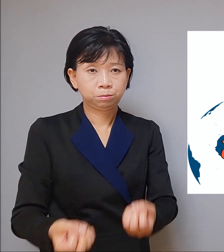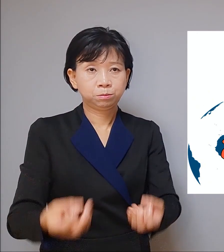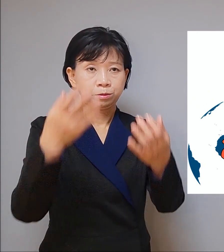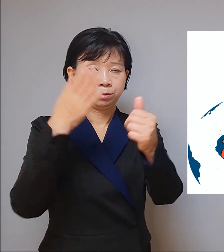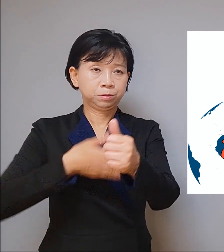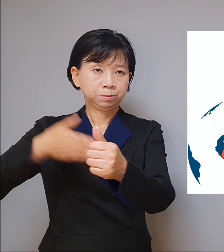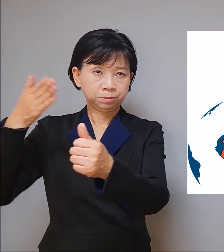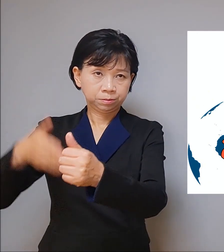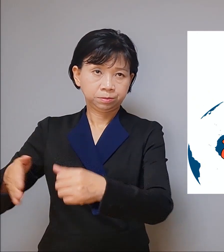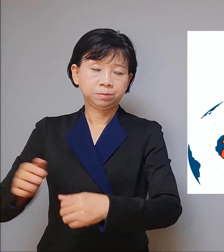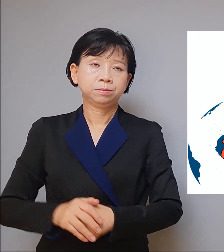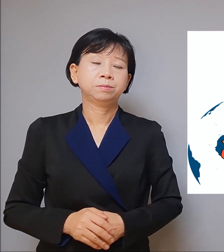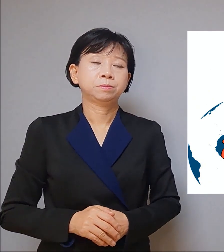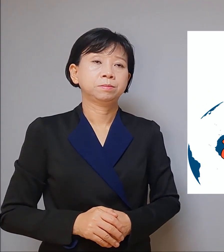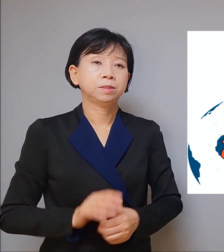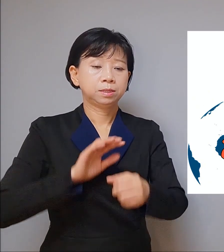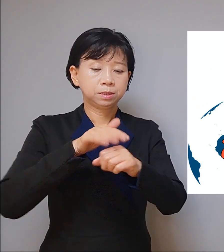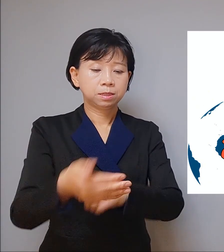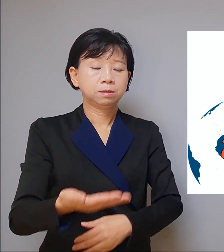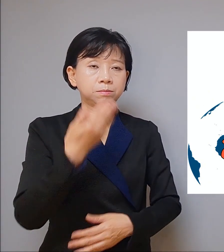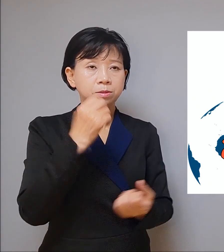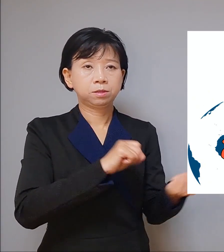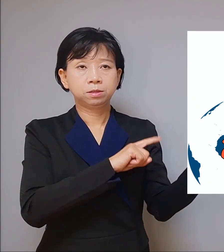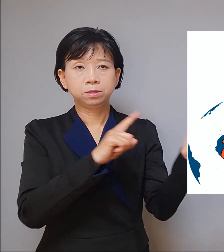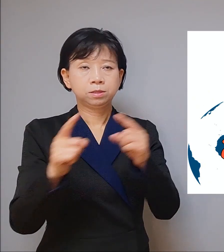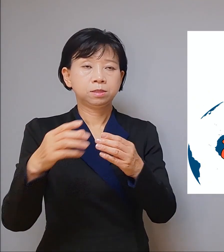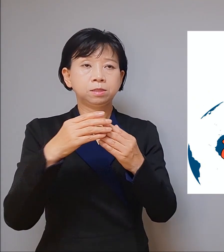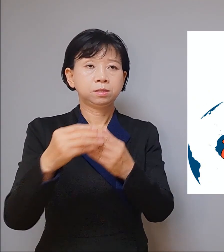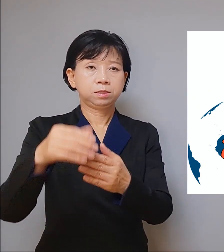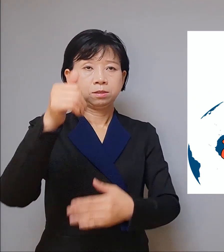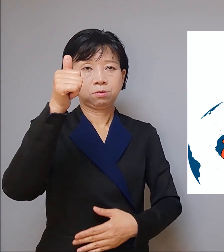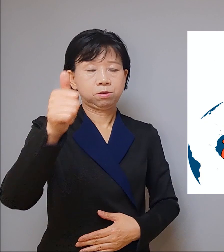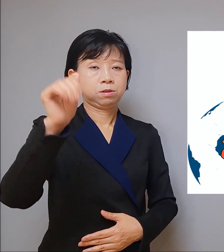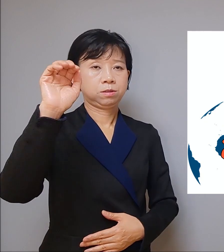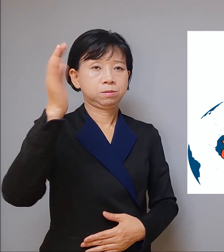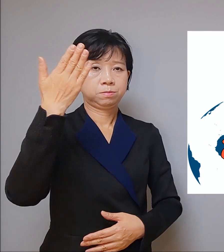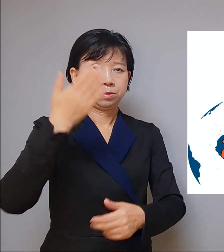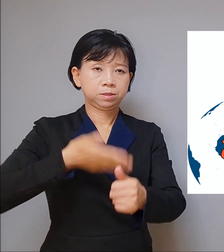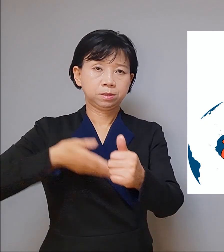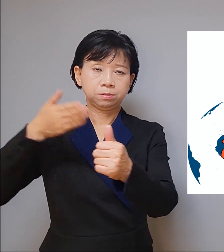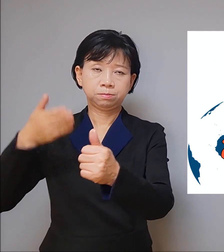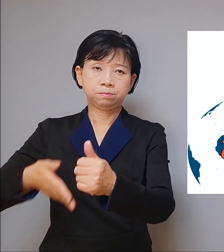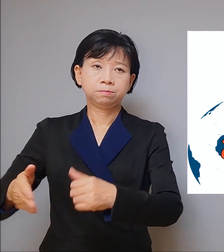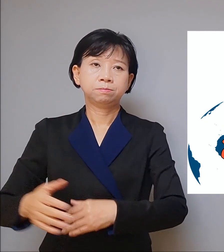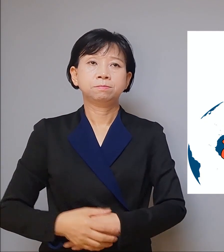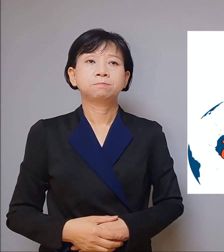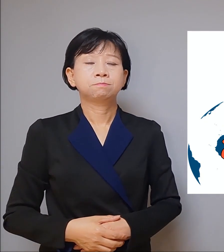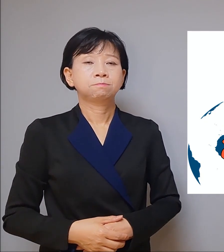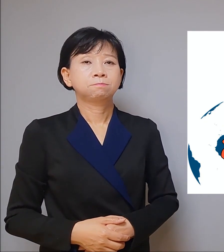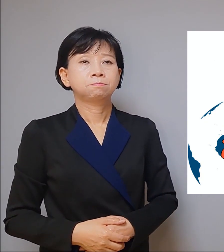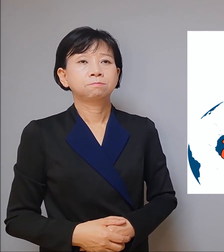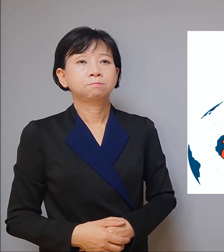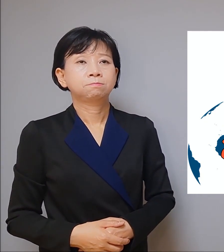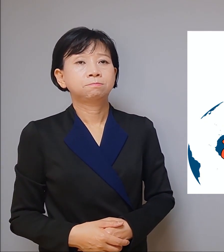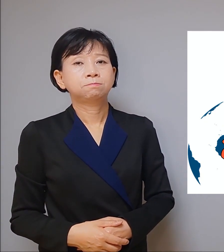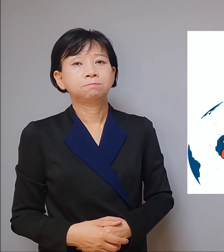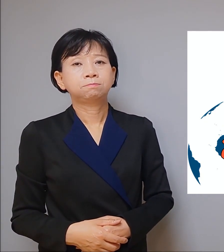소리로 격려하고 축복하겠습니다. 세계를 먹여 살리는 리더가 됩시다.